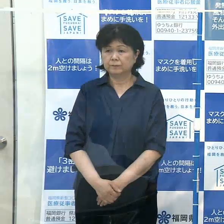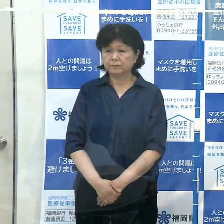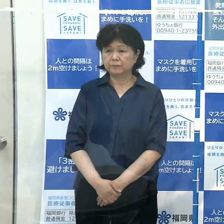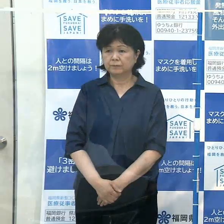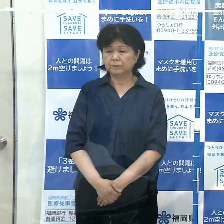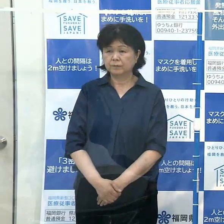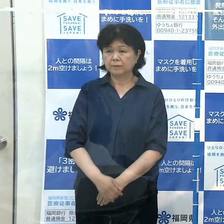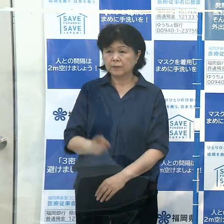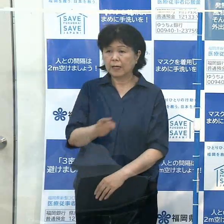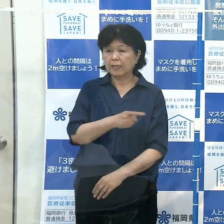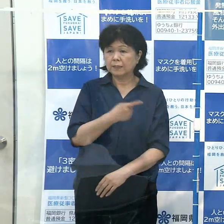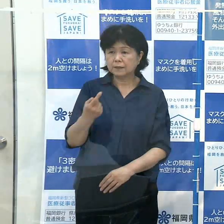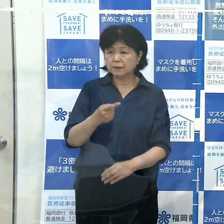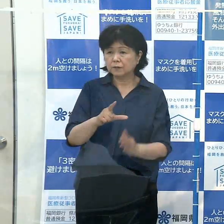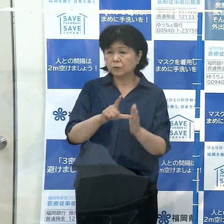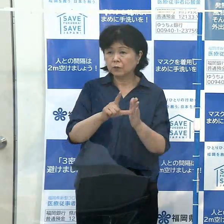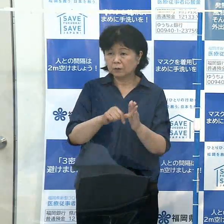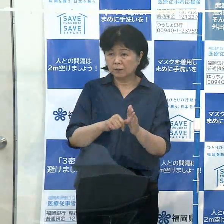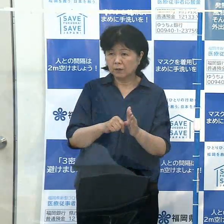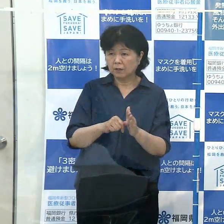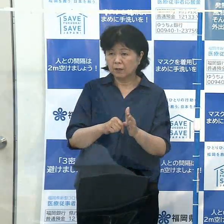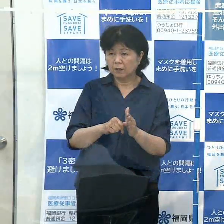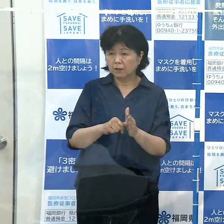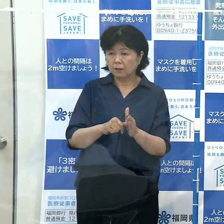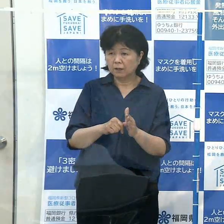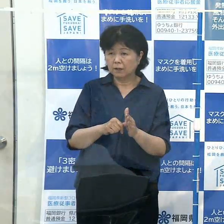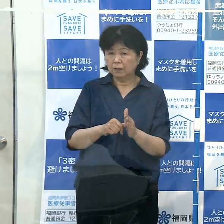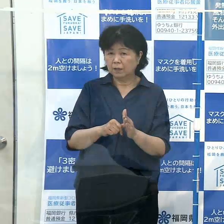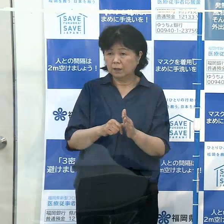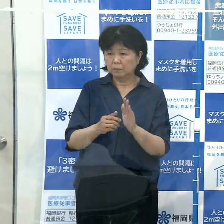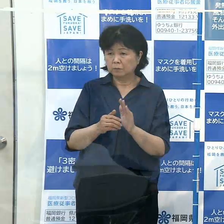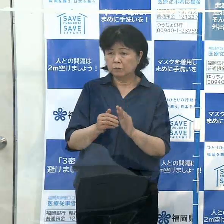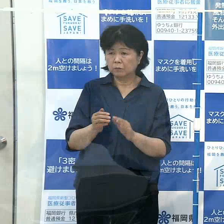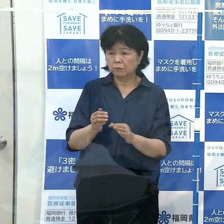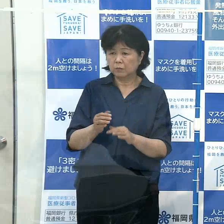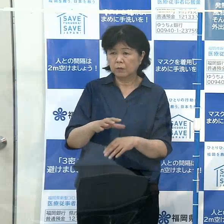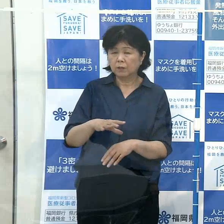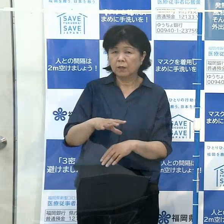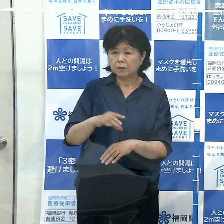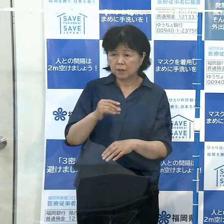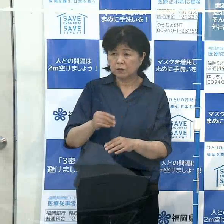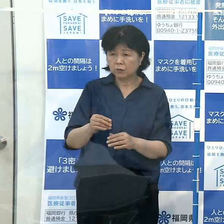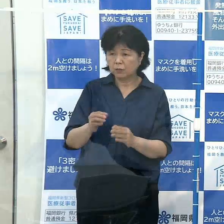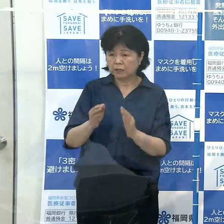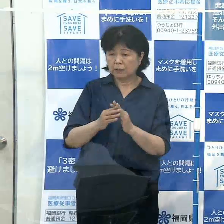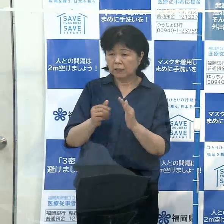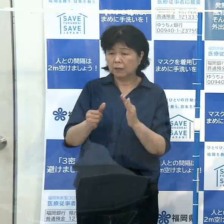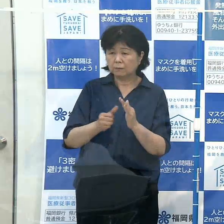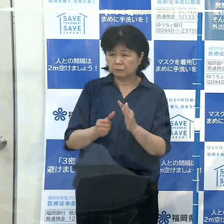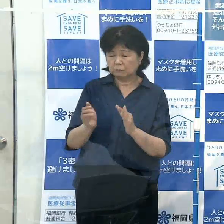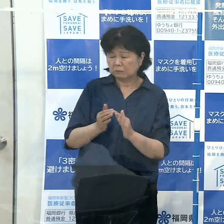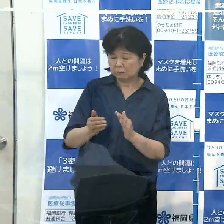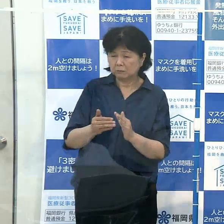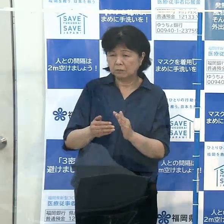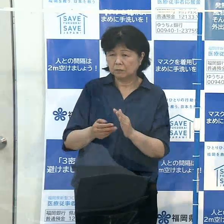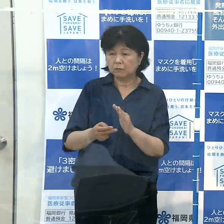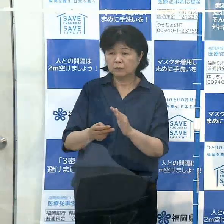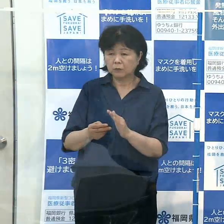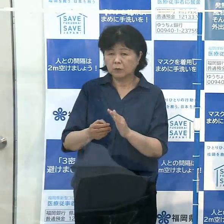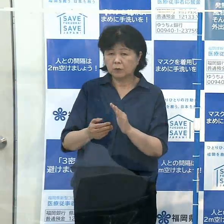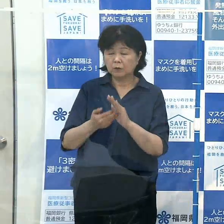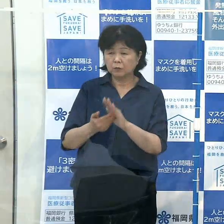第1次の時はですね、これほどその拒否する方が問題に、まあ、多少いたんですけど、それ以上多いのかなという感覚があるん